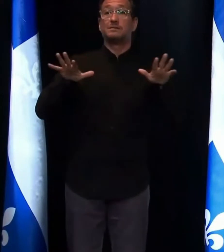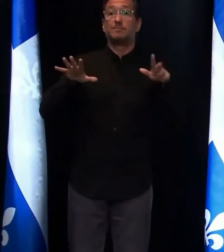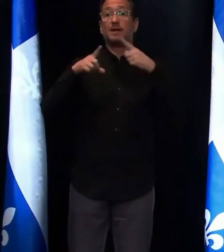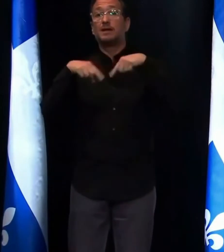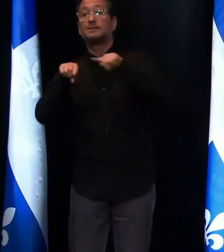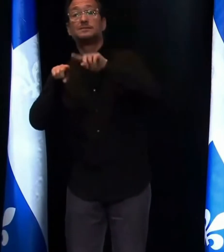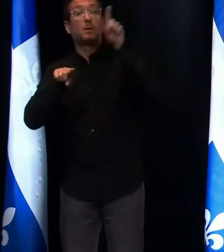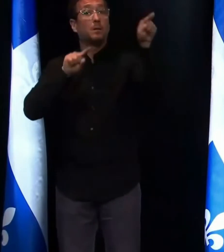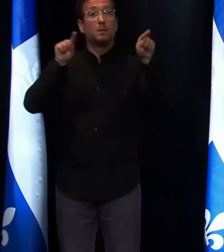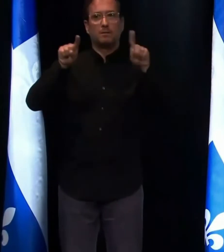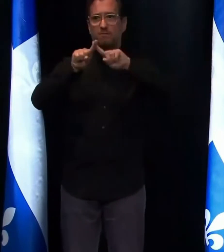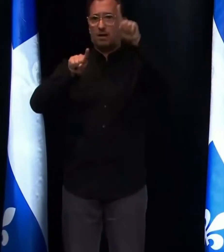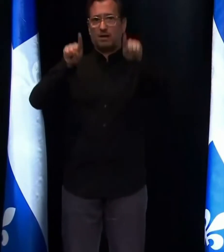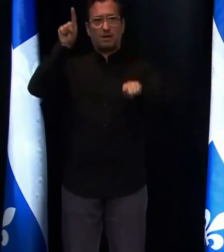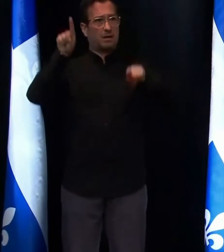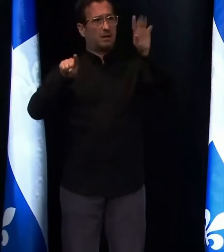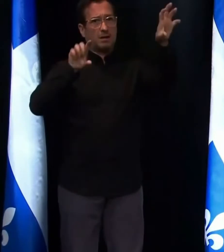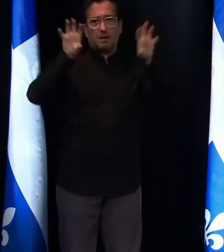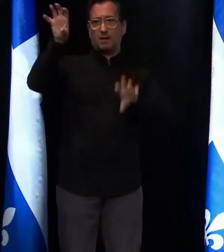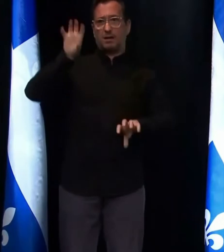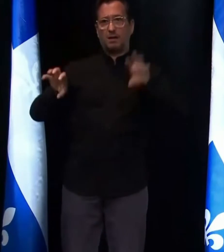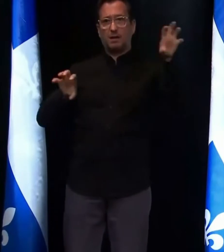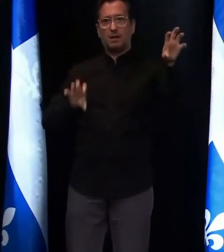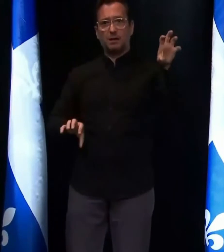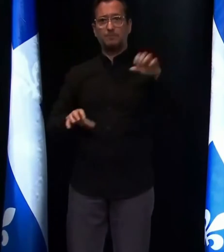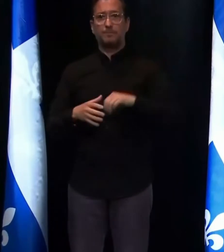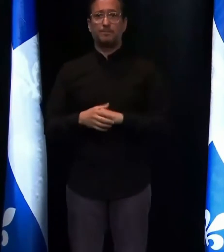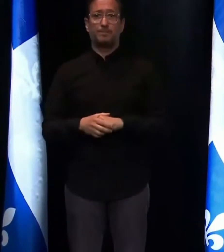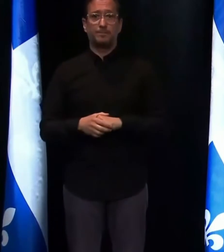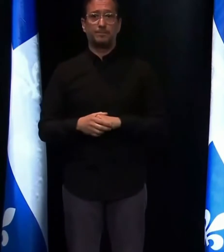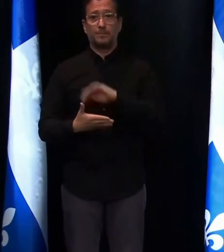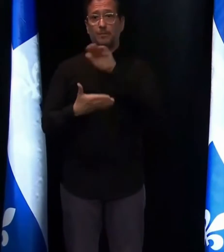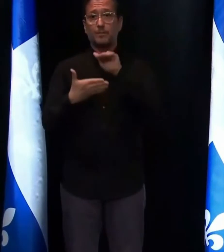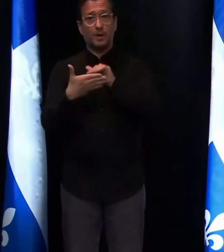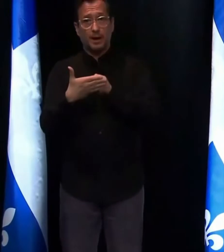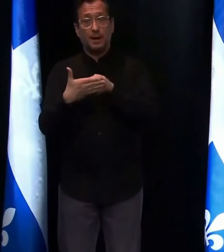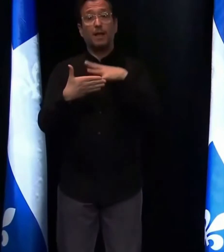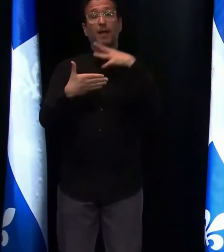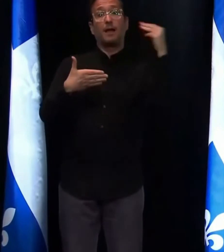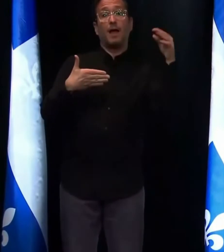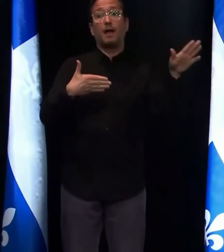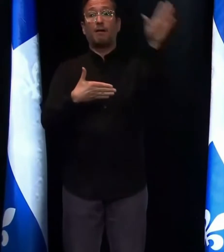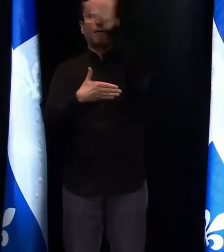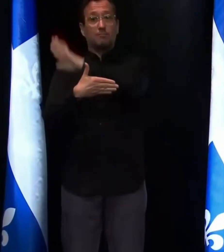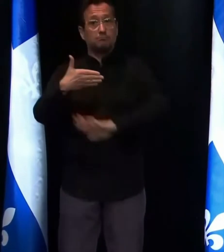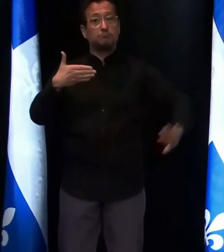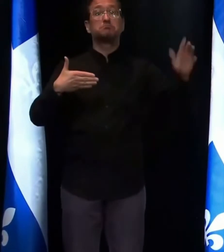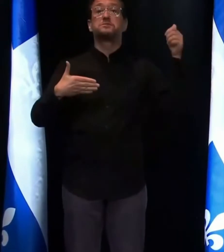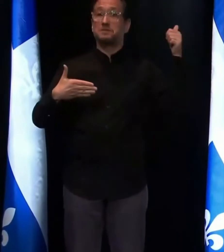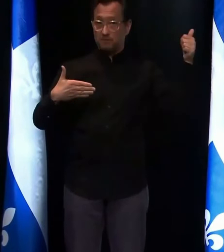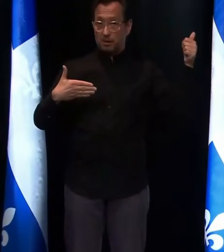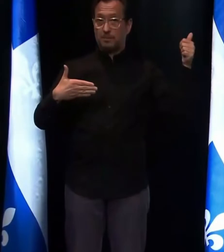Au contraire, il nous reste encore un gros mois et demi d'école. Et comme le ministre Robert je l'a